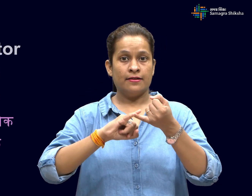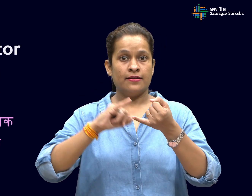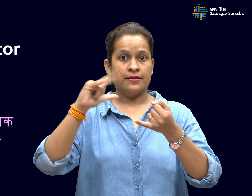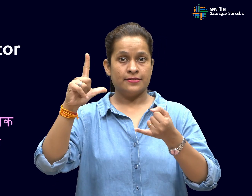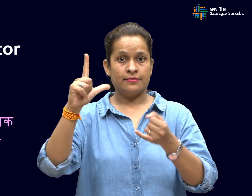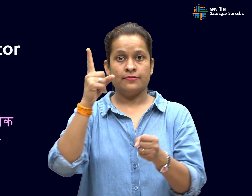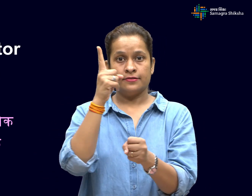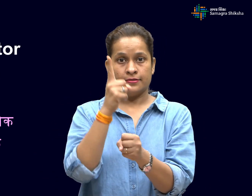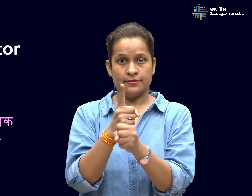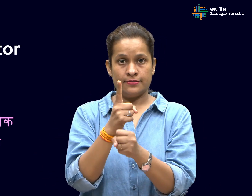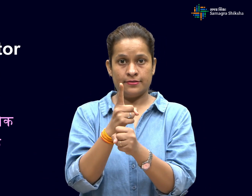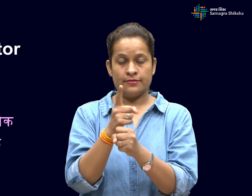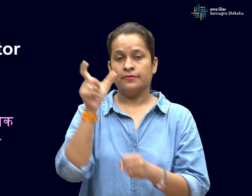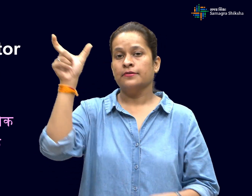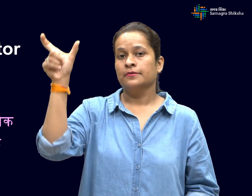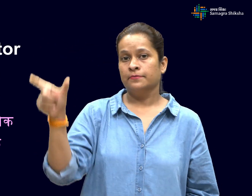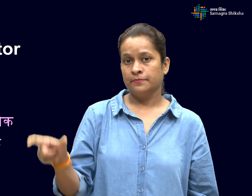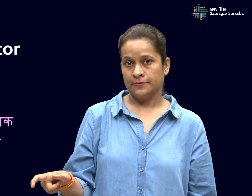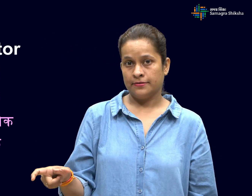ભારતીય સંકેત ભાષા પ્રશિક્ષક,